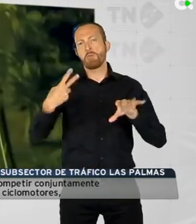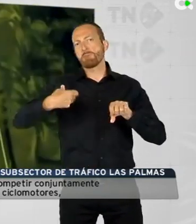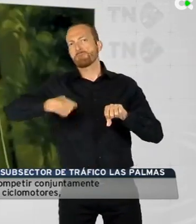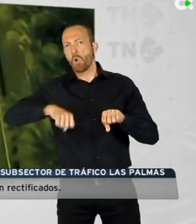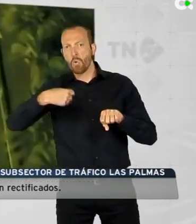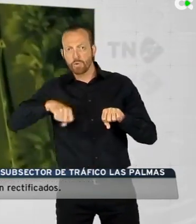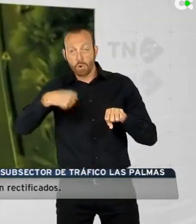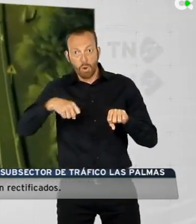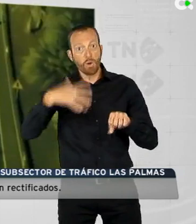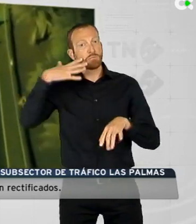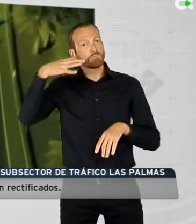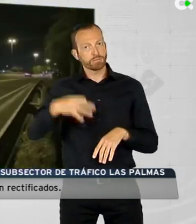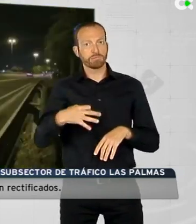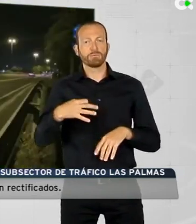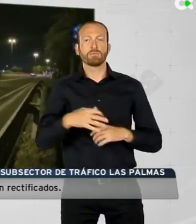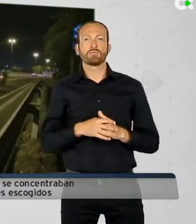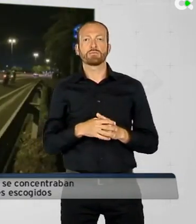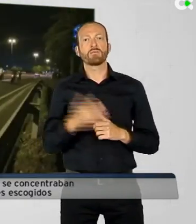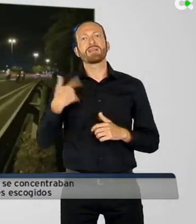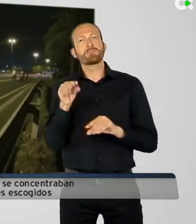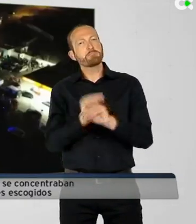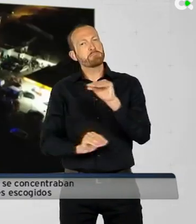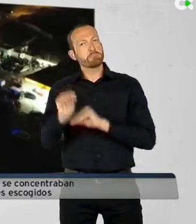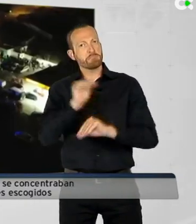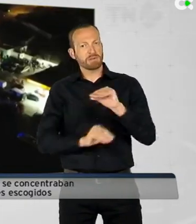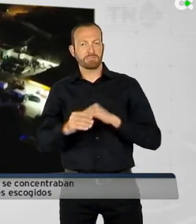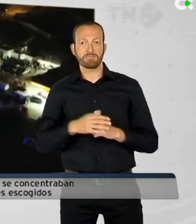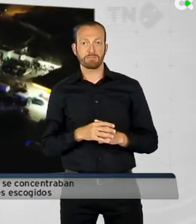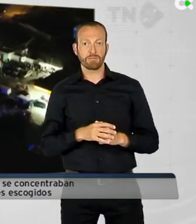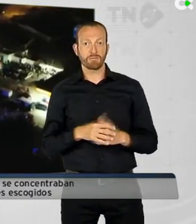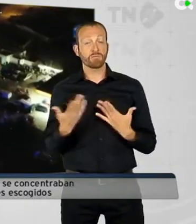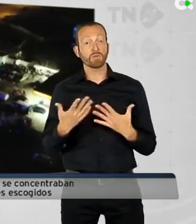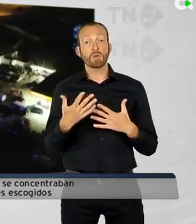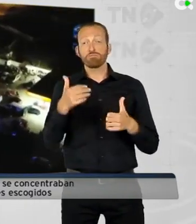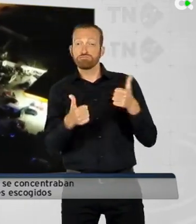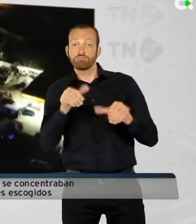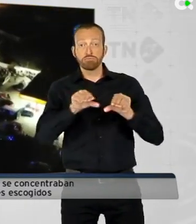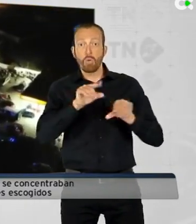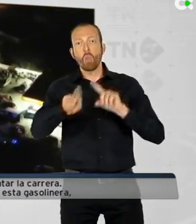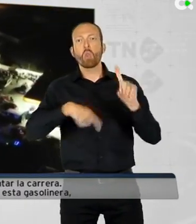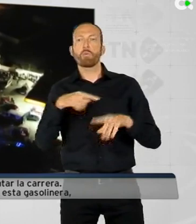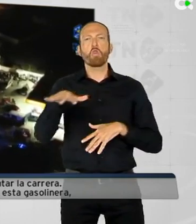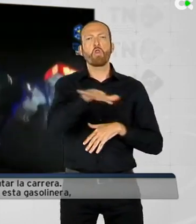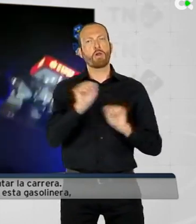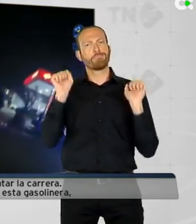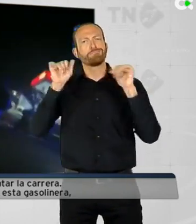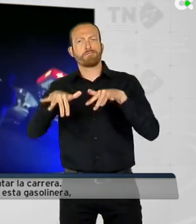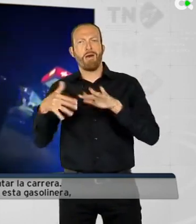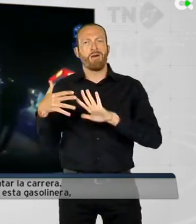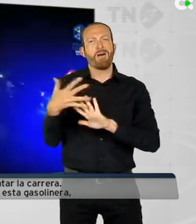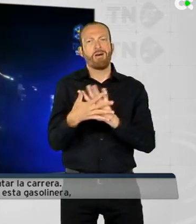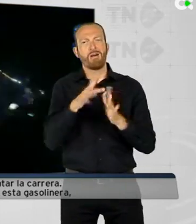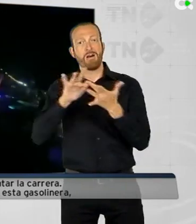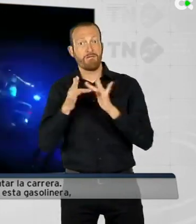ciclomotores, los cuales estaban rectificados. Tras competir, se concentraban en lugares escogidos para comentar la